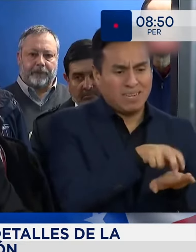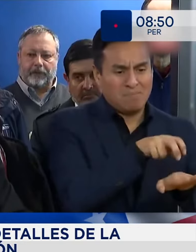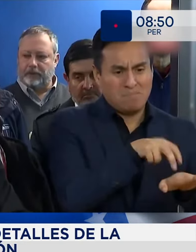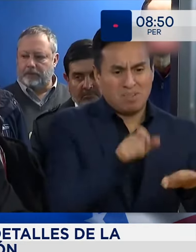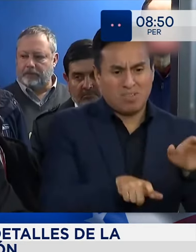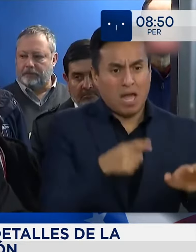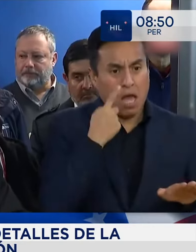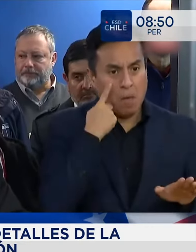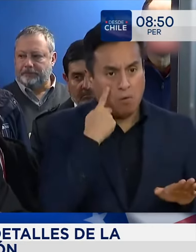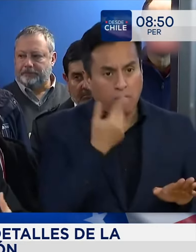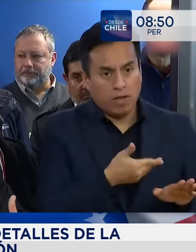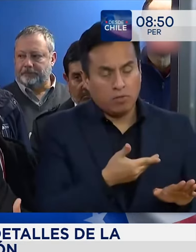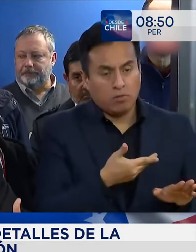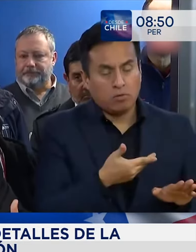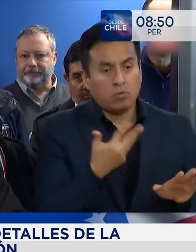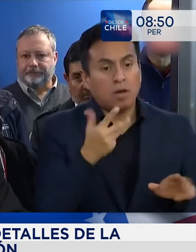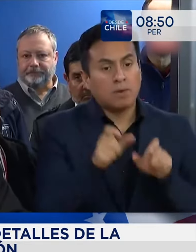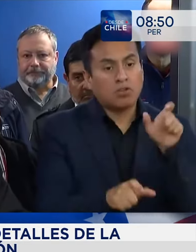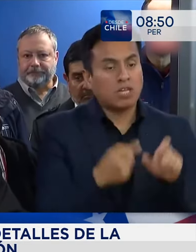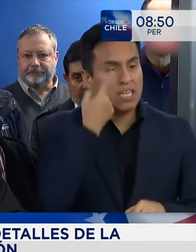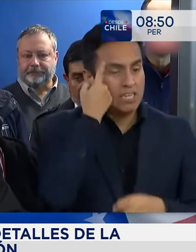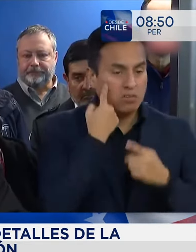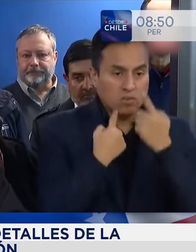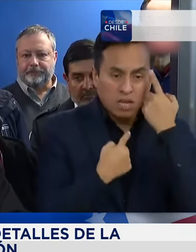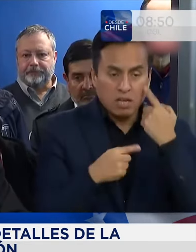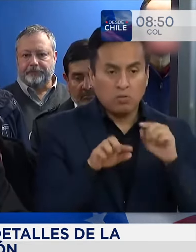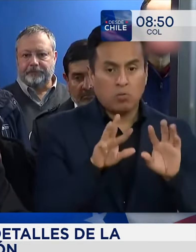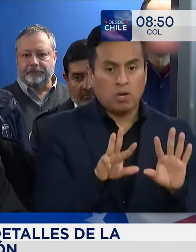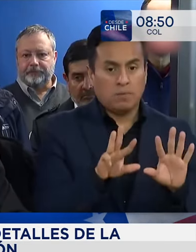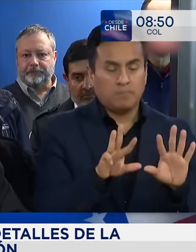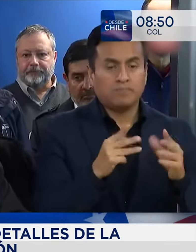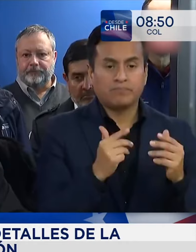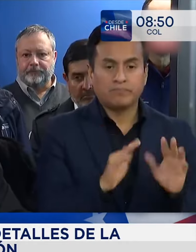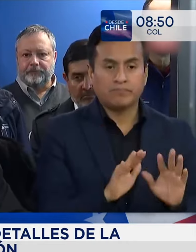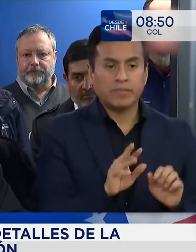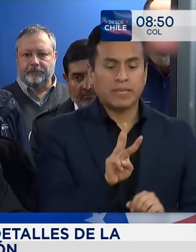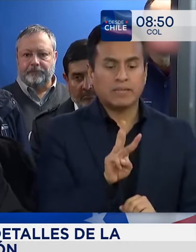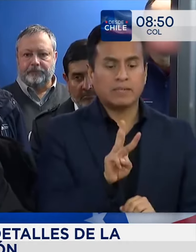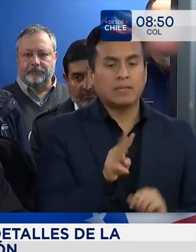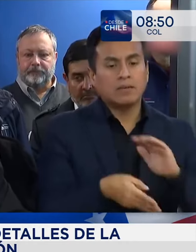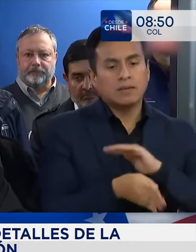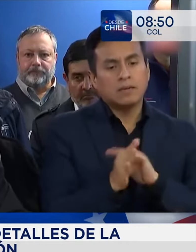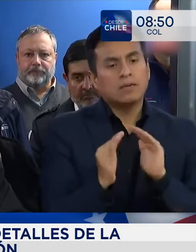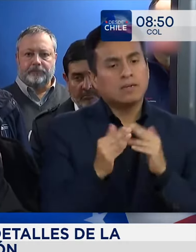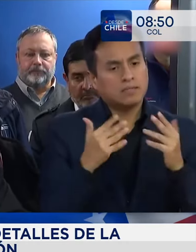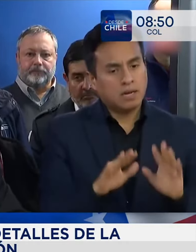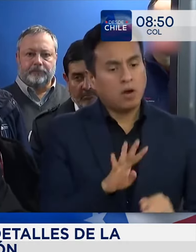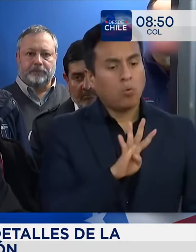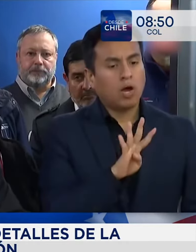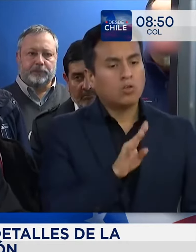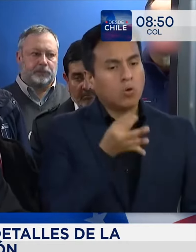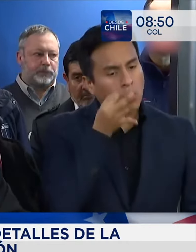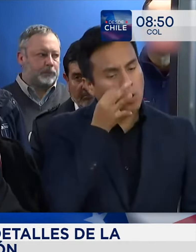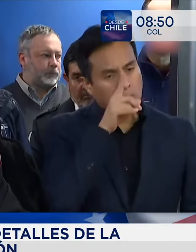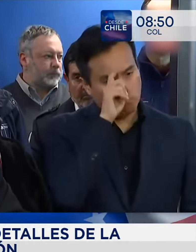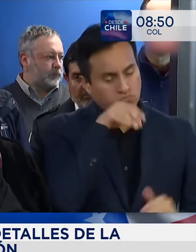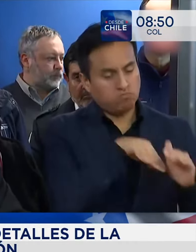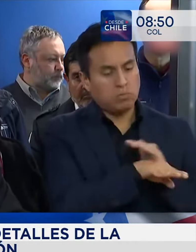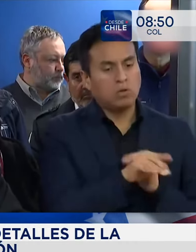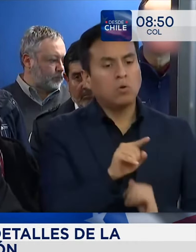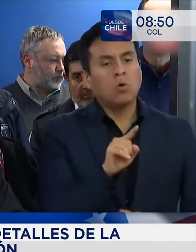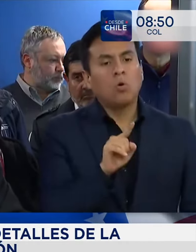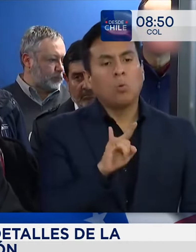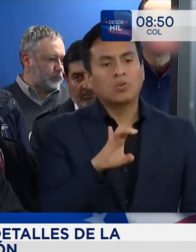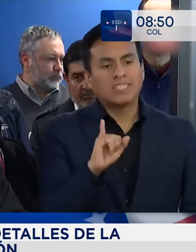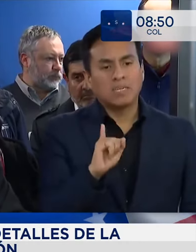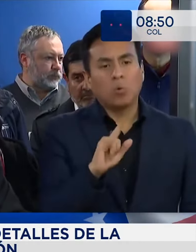que es el que estaba probando hubo nueve personas lesionadas de ellas ya hay tres que están de alta cuatro están en observaciones pero una está en la